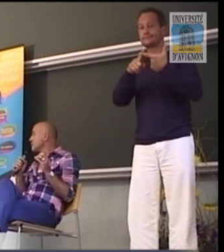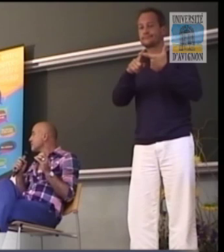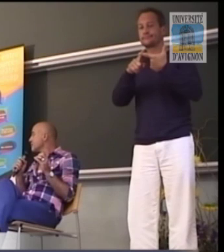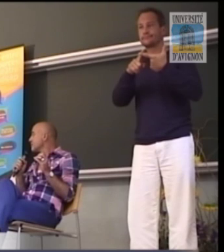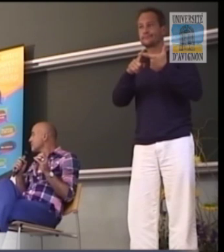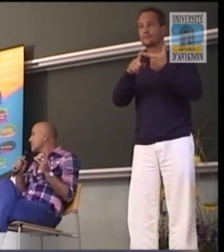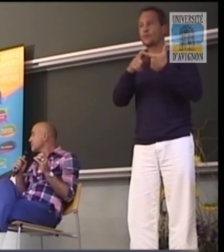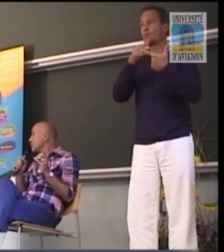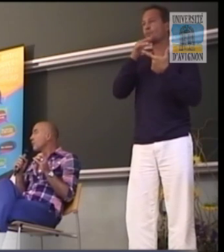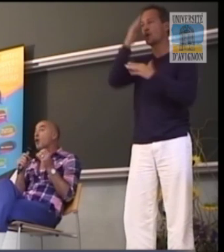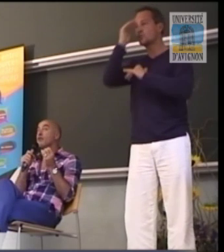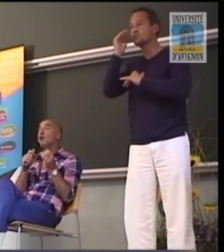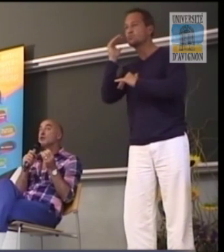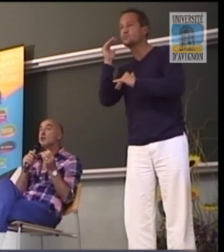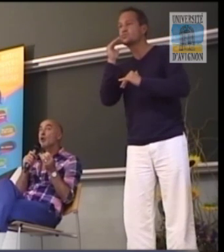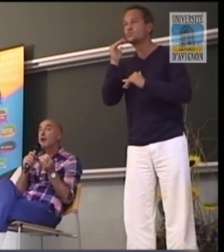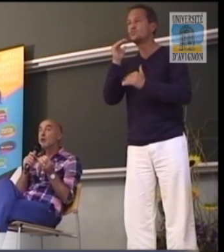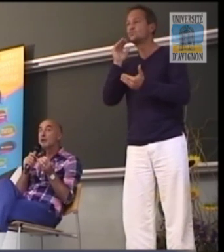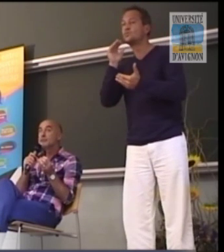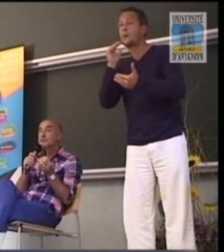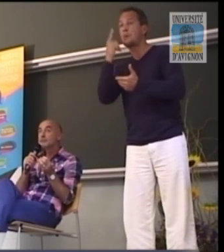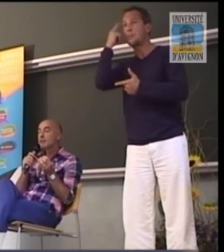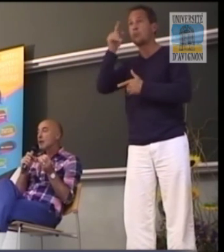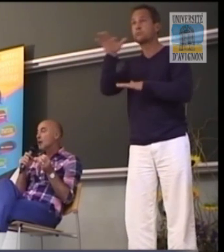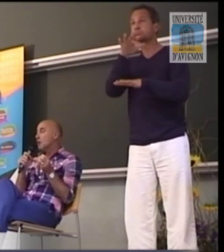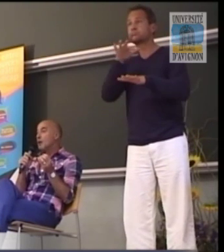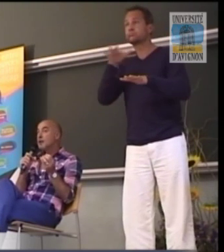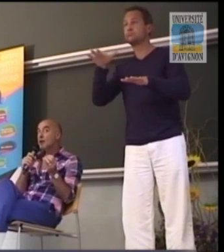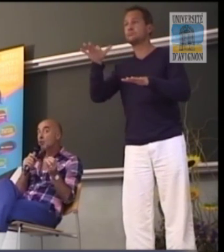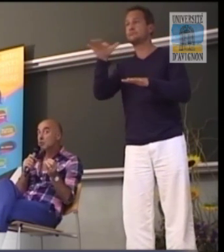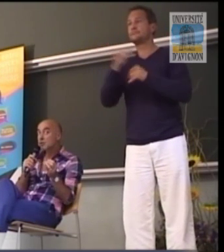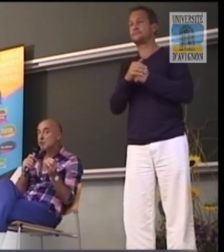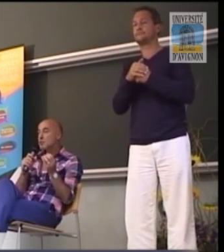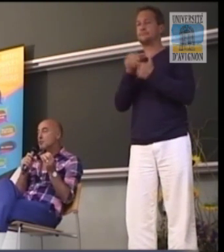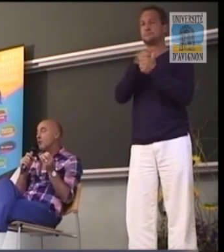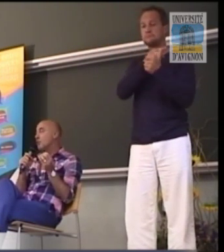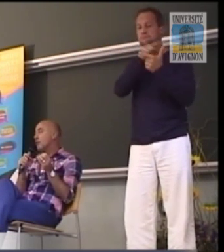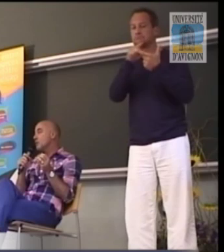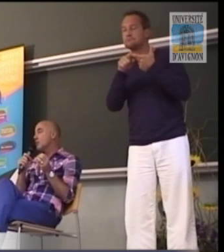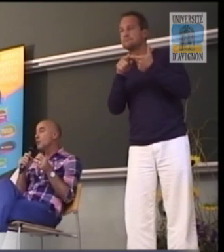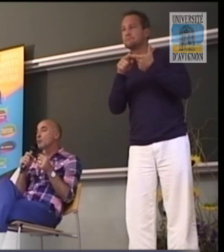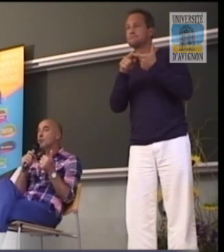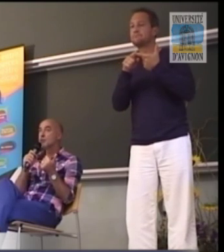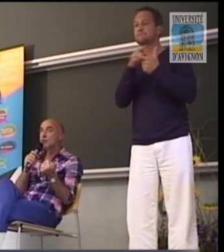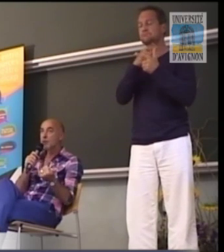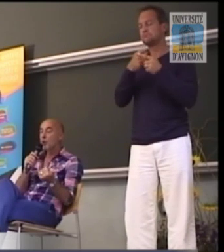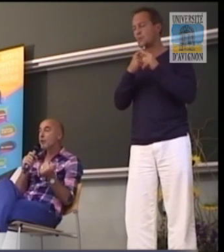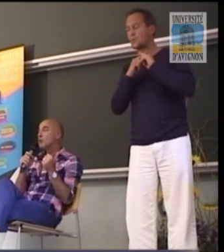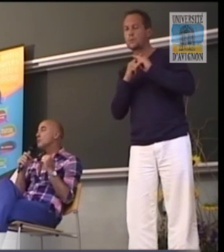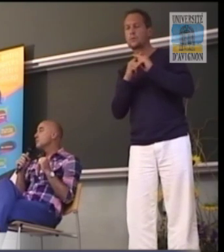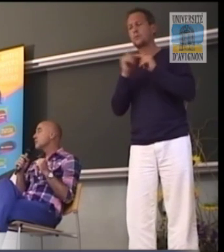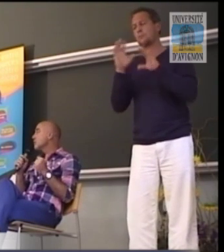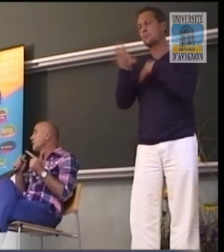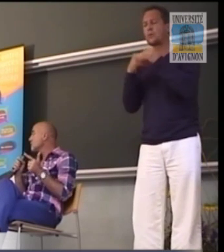monde pour faire entendre leurs paroles. Que l'un et l'autre sont souvent convaincus que le monde ne les prend